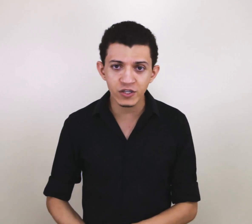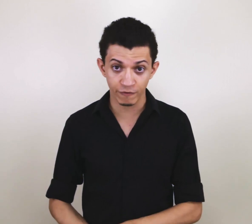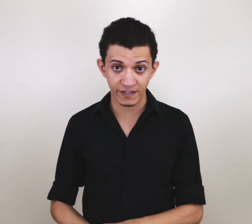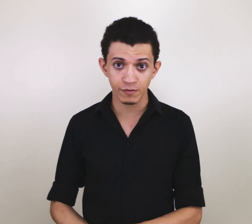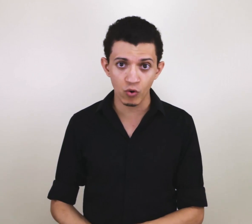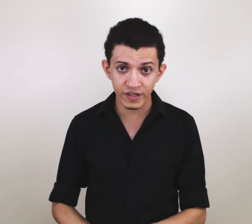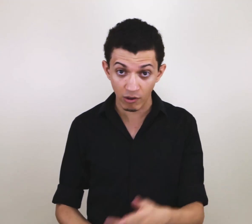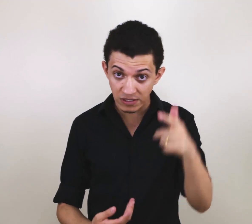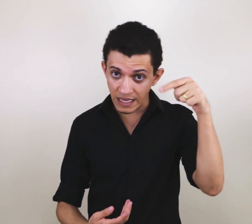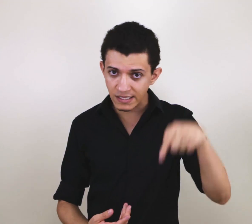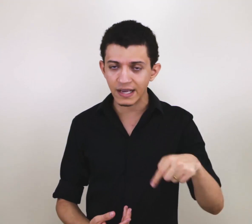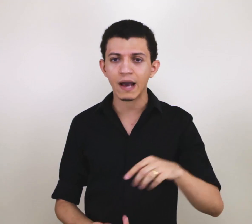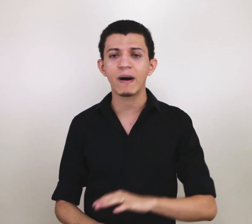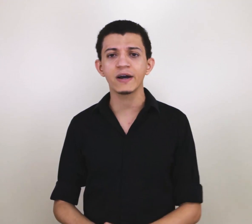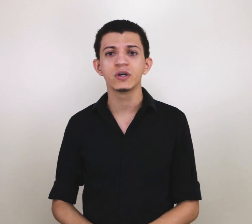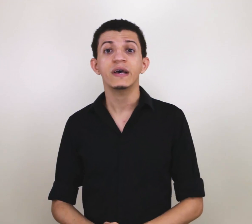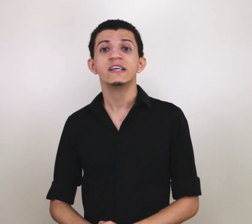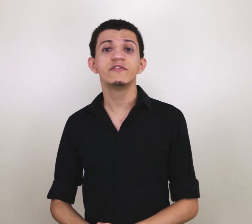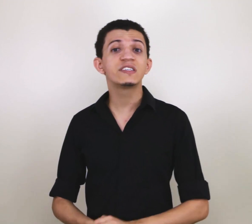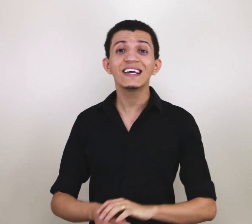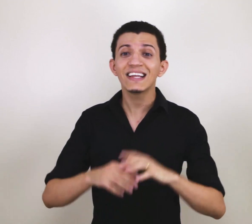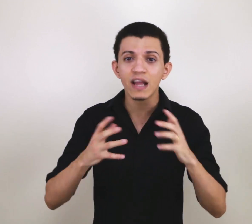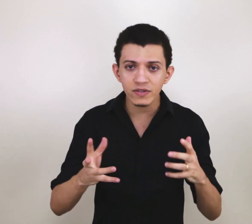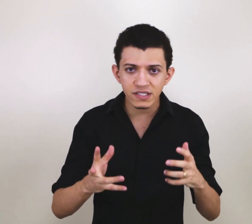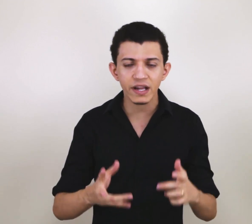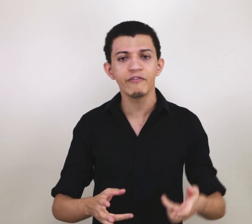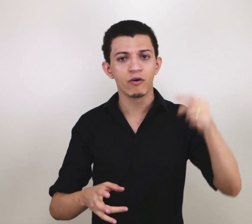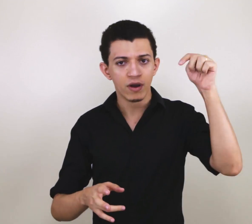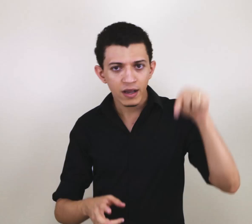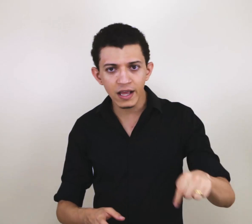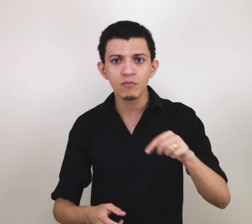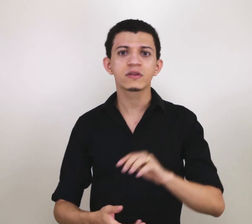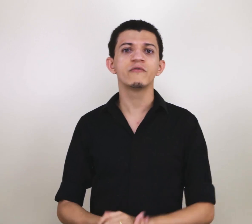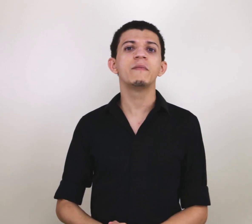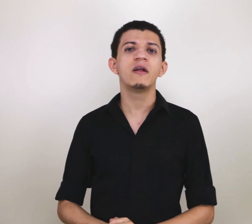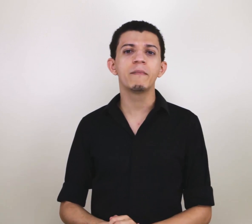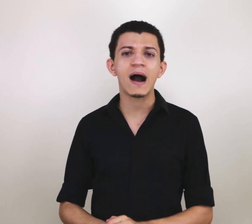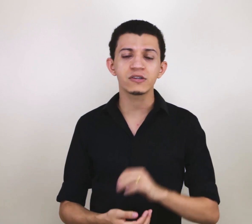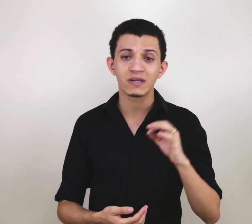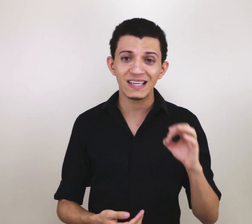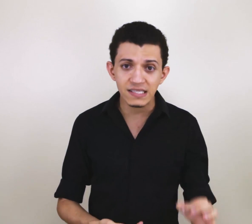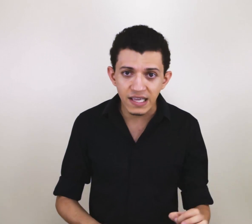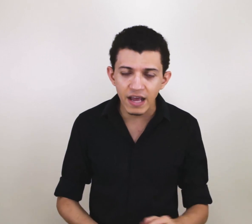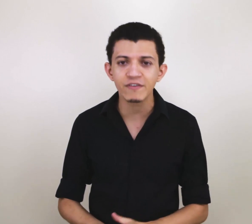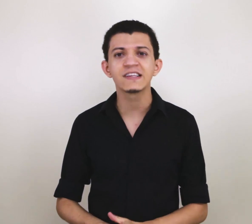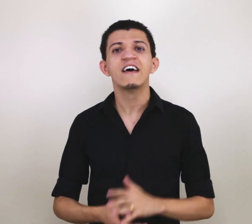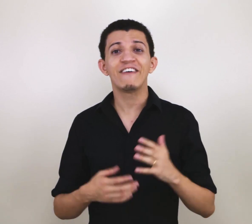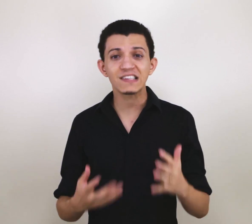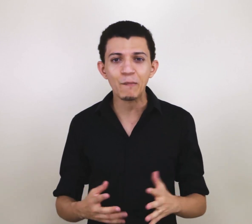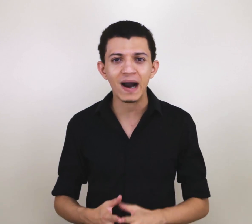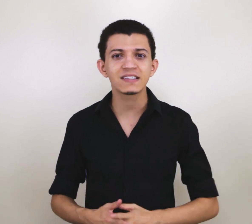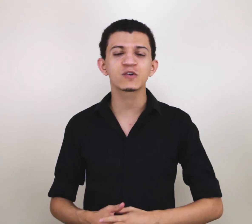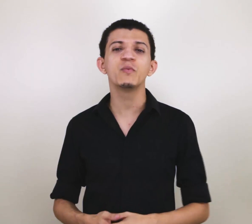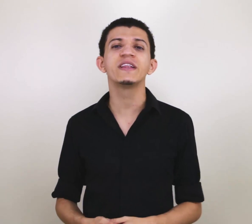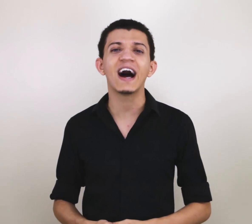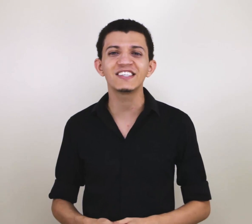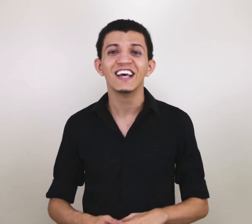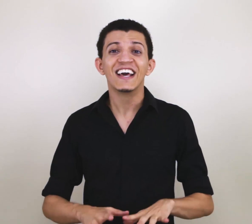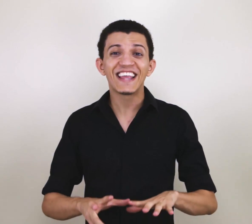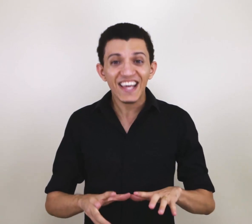no Facebook. Tem os links aqui abaixo. Se você ainda não se inscreveu, clique no botão vermelho aí embaixo, inscreva-se, faça parte dessa comunidade. Tem